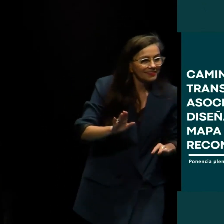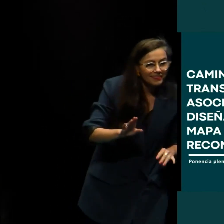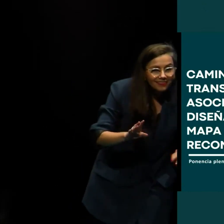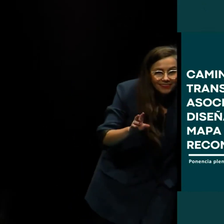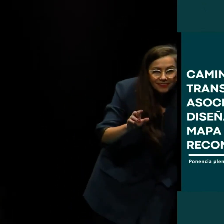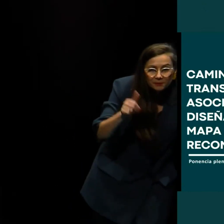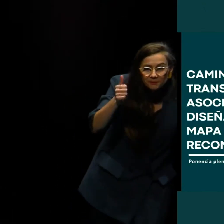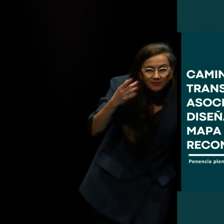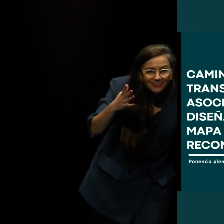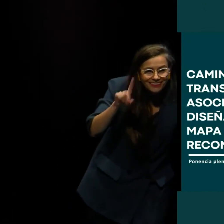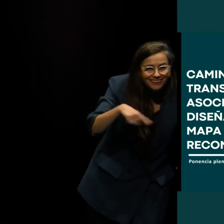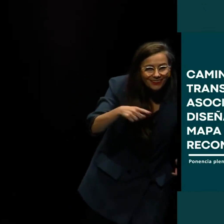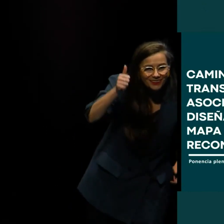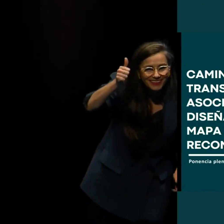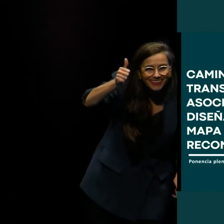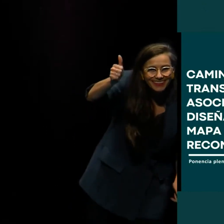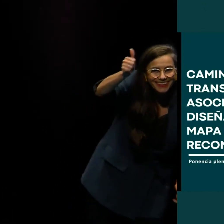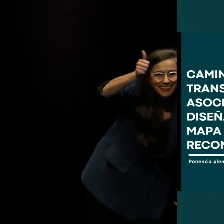No veo nada.